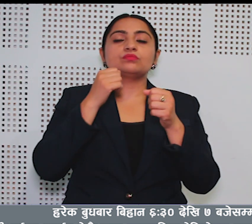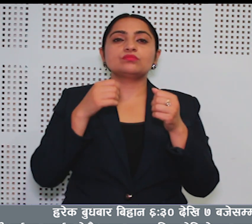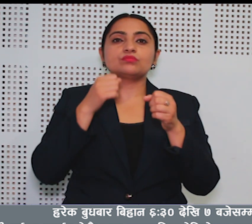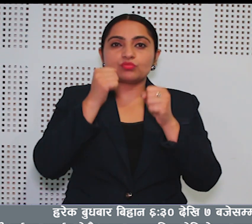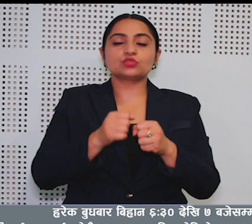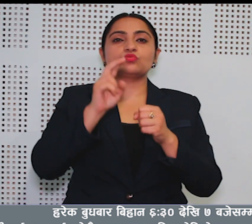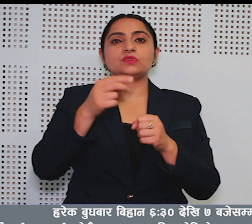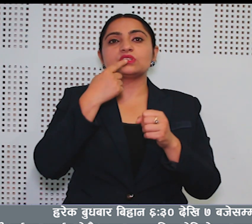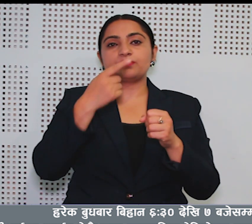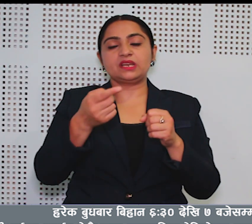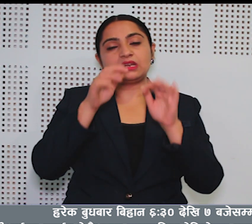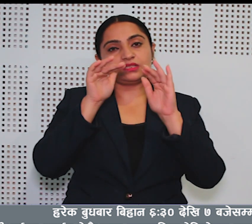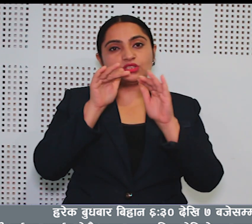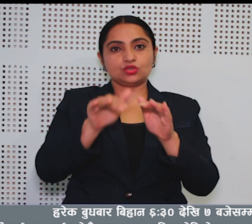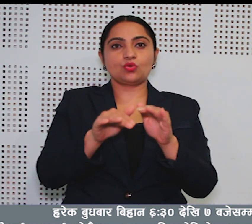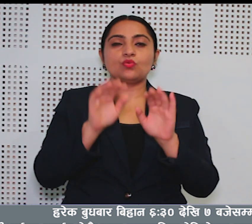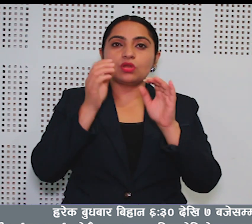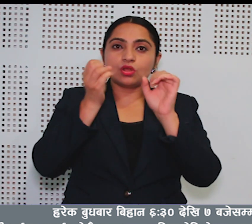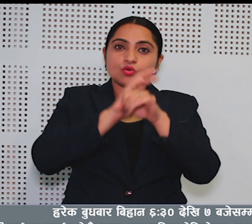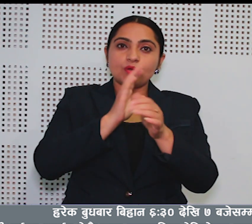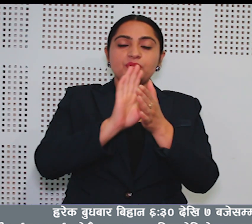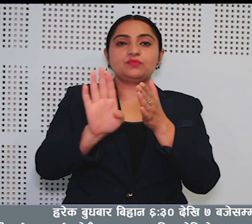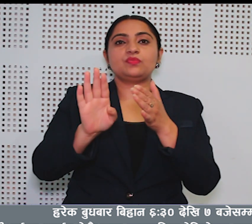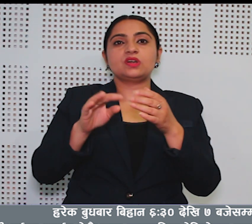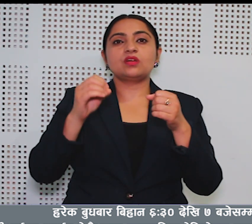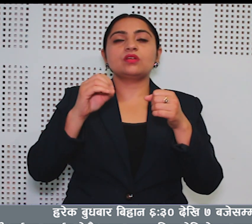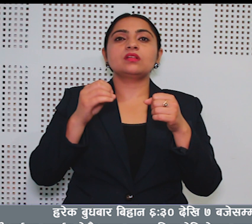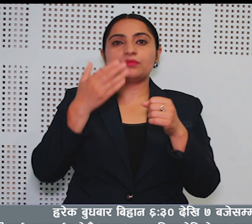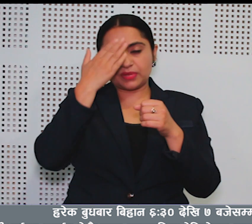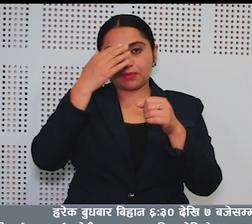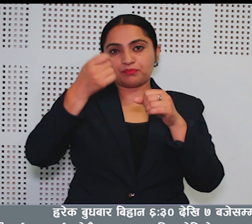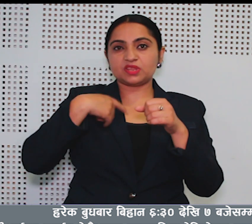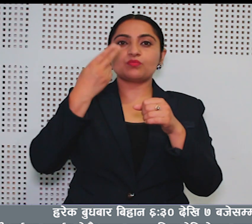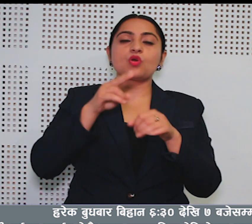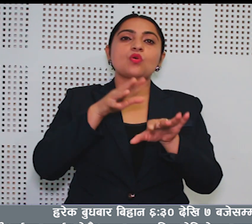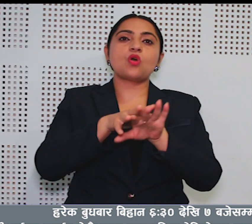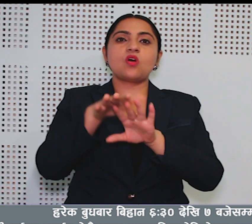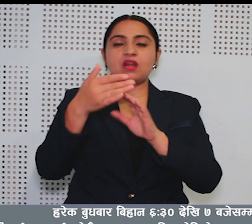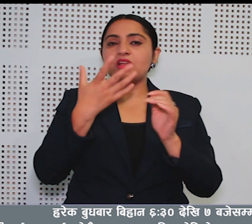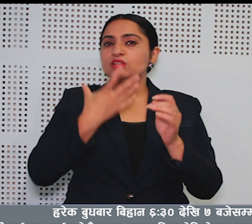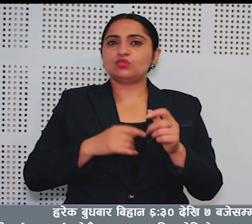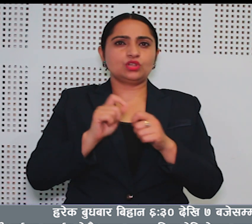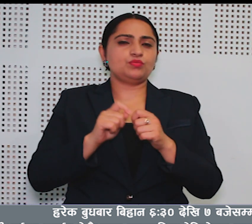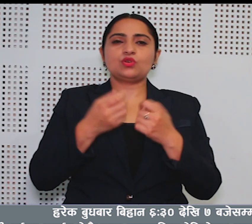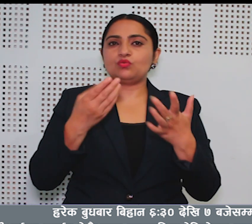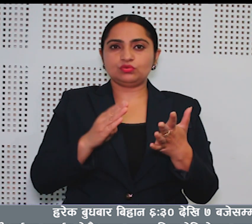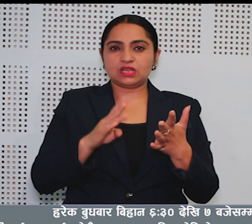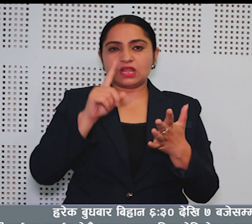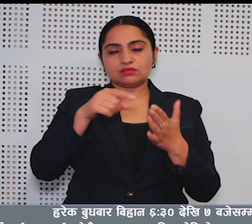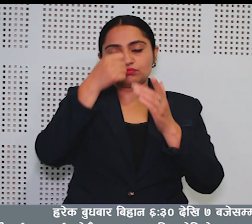प्रभावित भइरहेछन् उनीहरूलाई आफू चाहिँ निराश हुनु हुँदैन। कोभिड भनेको सामान्य हो। हामीले चाहिँ यसलाई चाहिँ निराकरण गर्न अथवा यसबाट लड्नको लागि चाहिँ हामी आफै